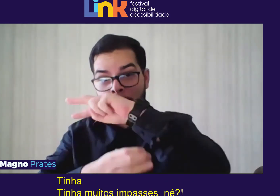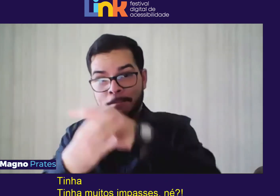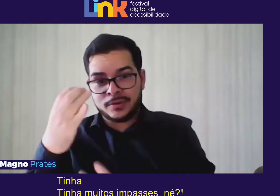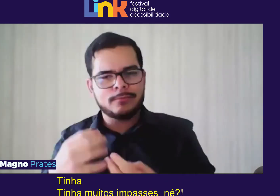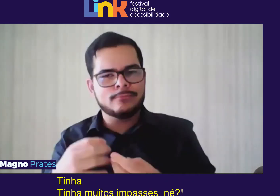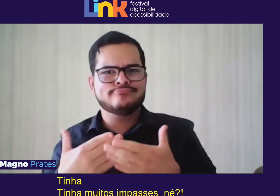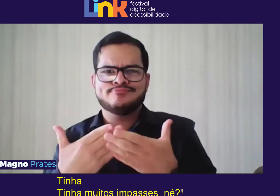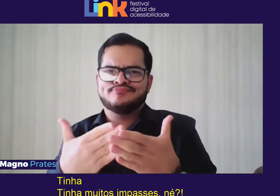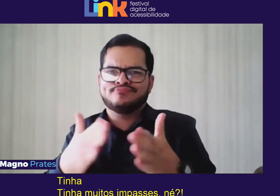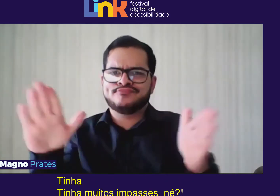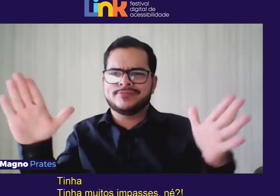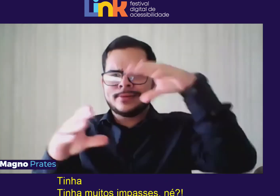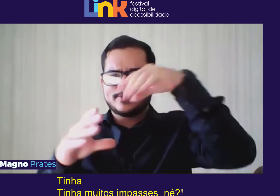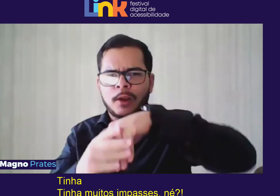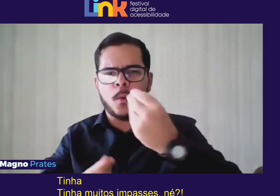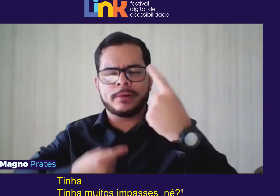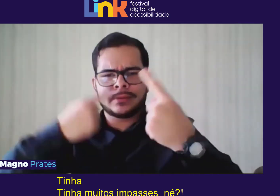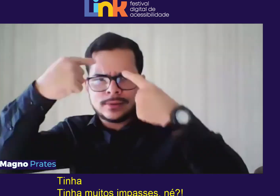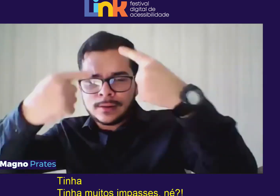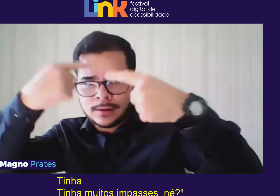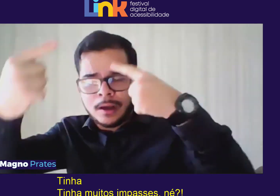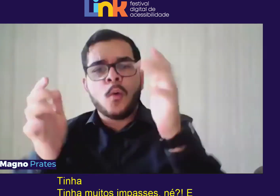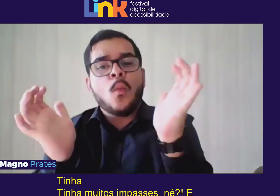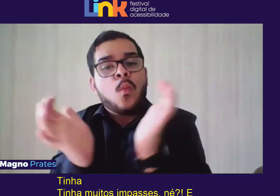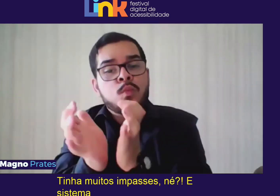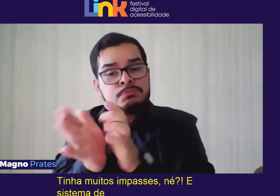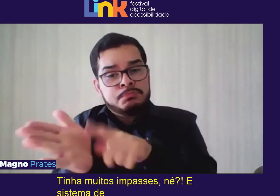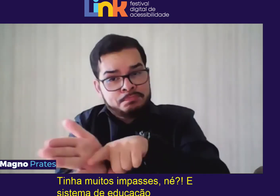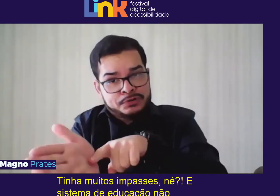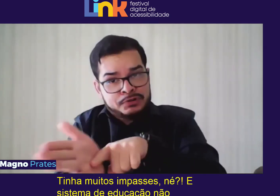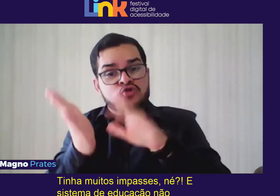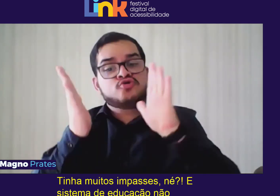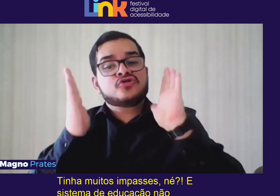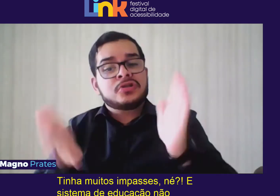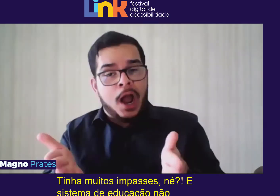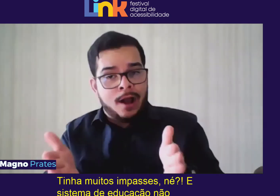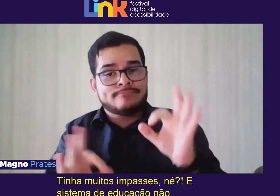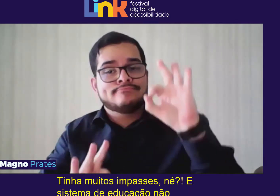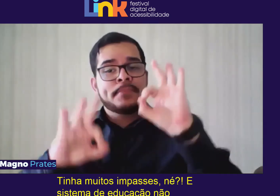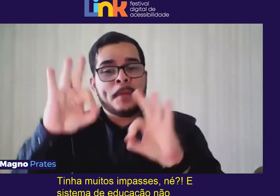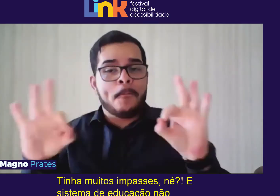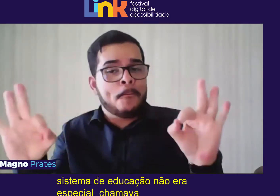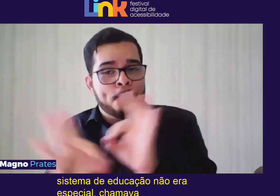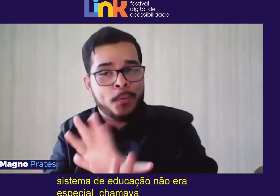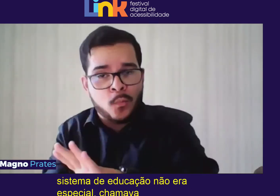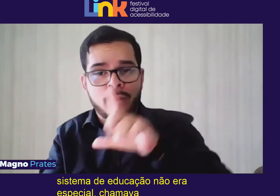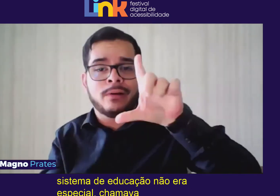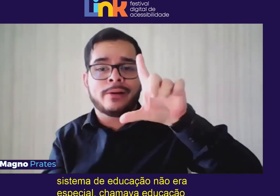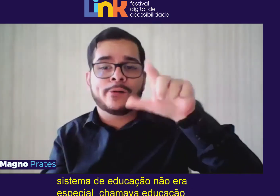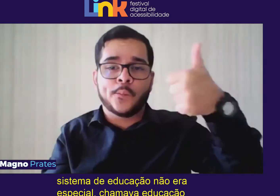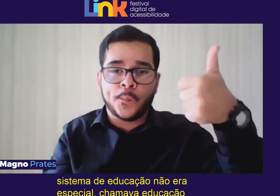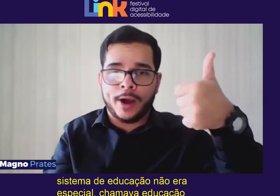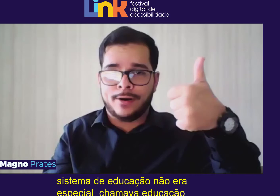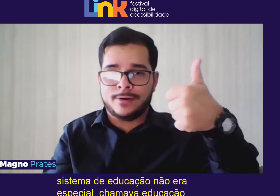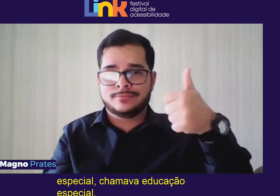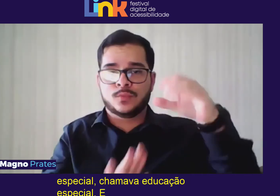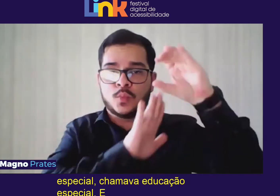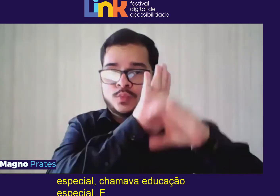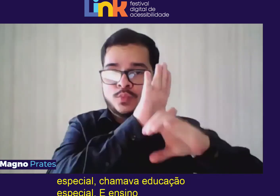especial. E isso não era um ensino bilíngue. E agora, com o ensino bilíngue, a gente começa a descobrir novas coisas. E com novas pesquisas, a gente percebe que